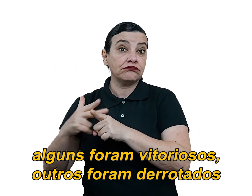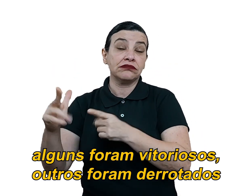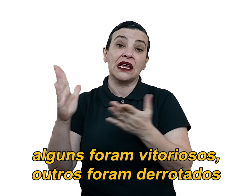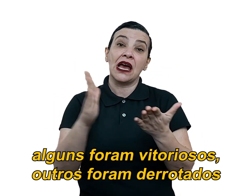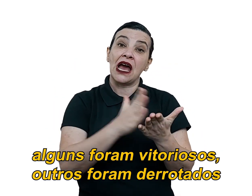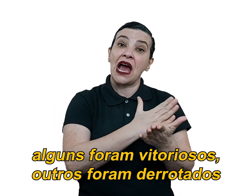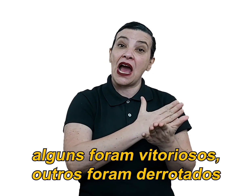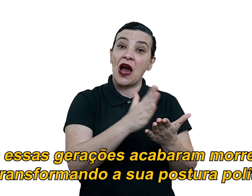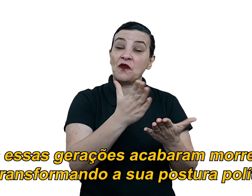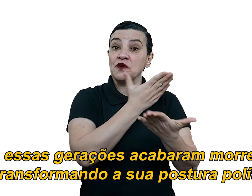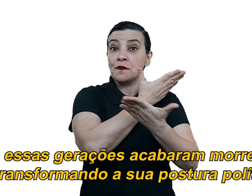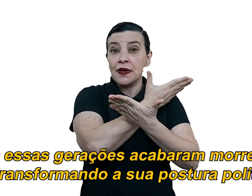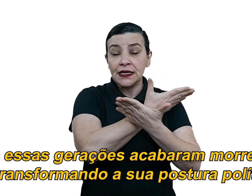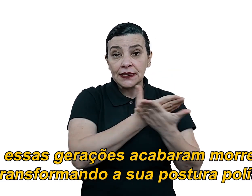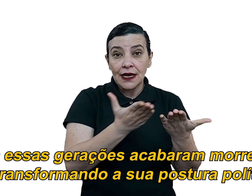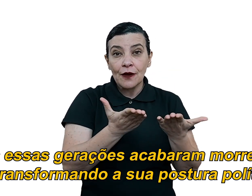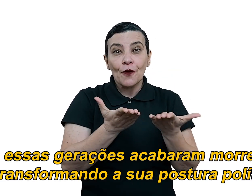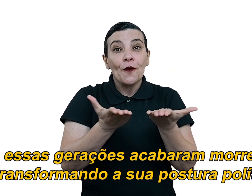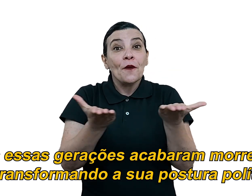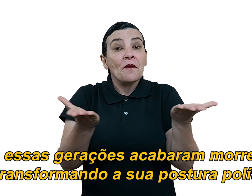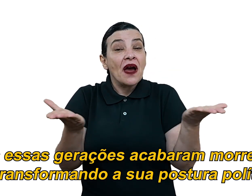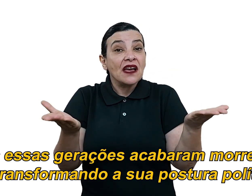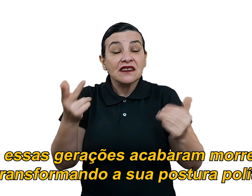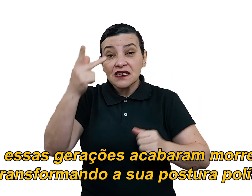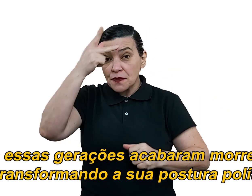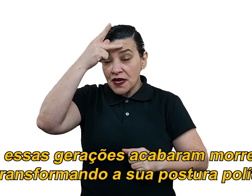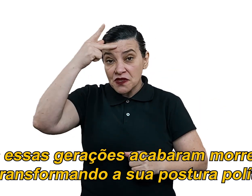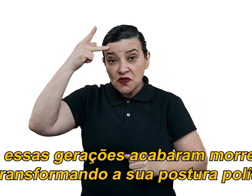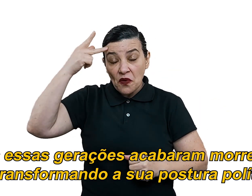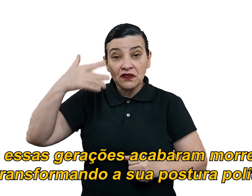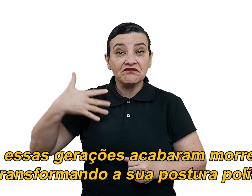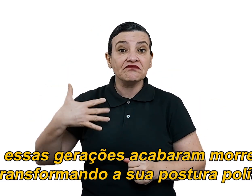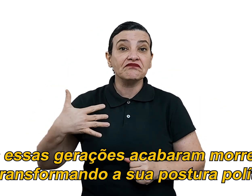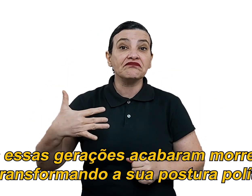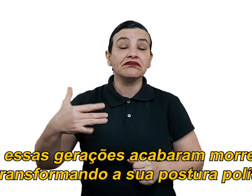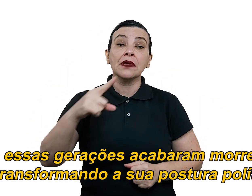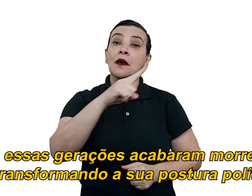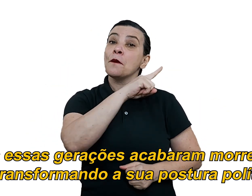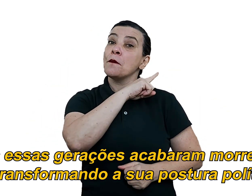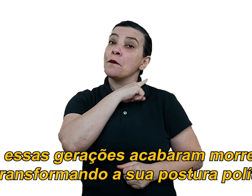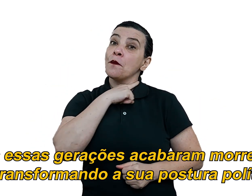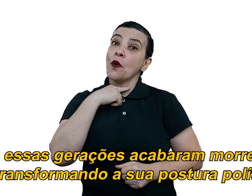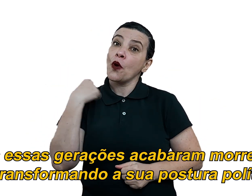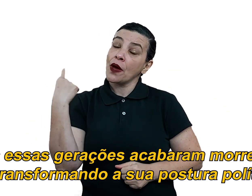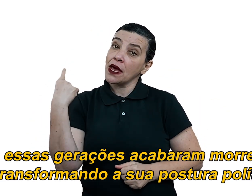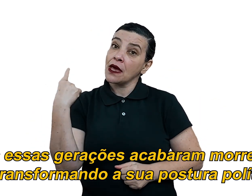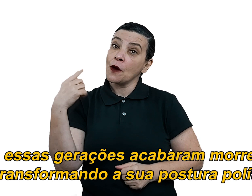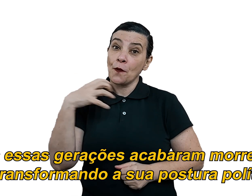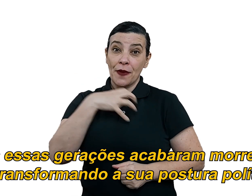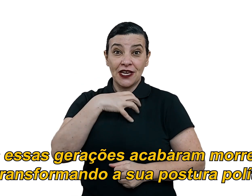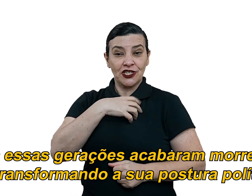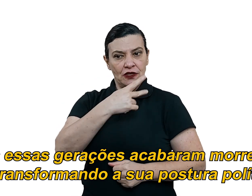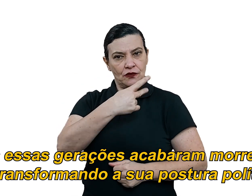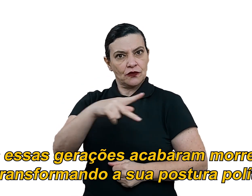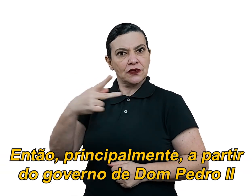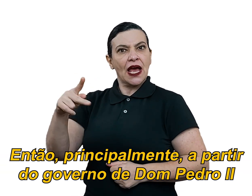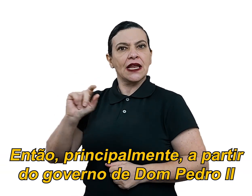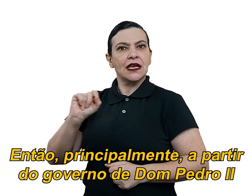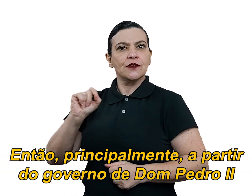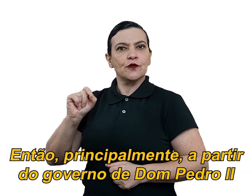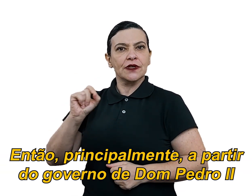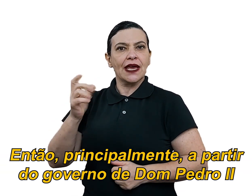foram derrotados, mas essas gerações acabaram morrendo ou transformando a sua postura